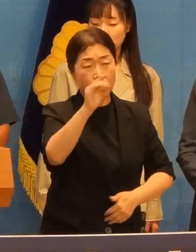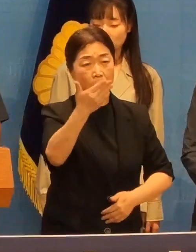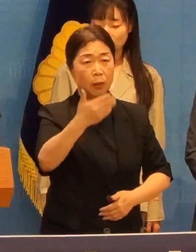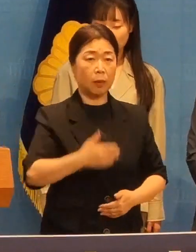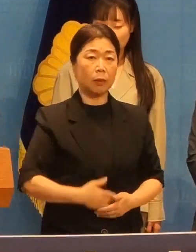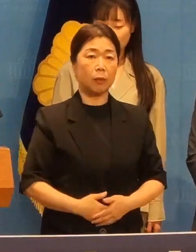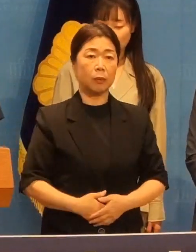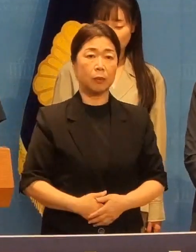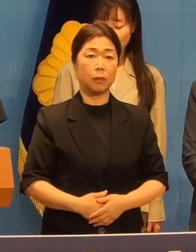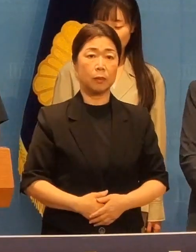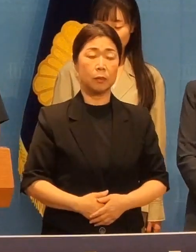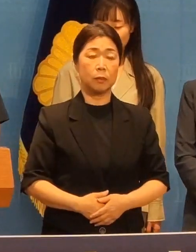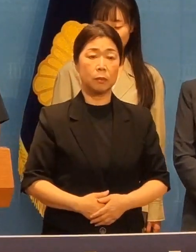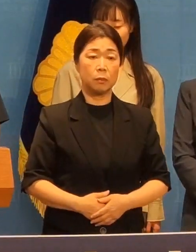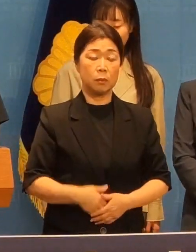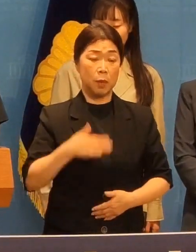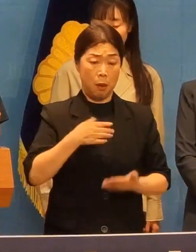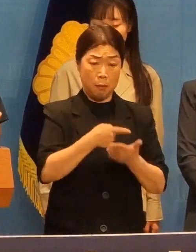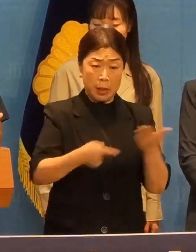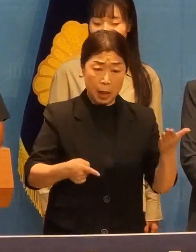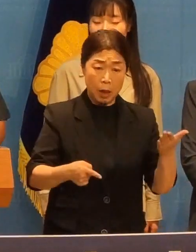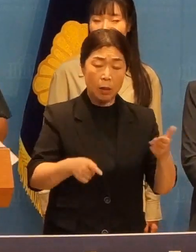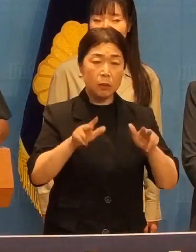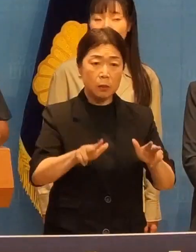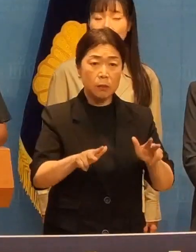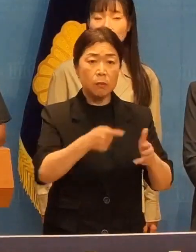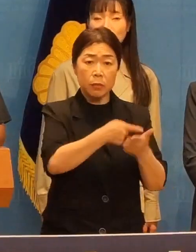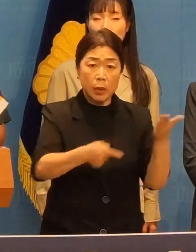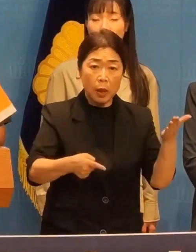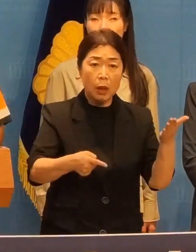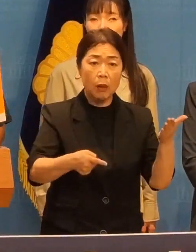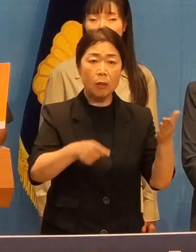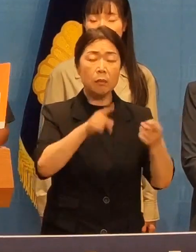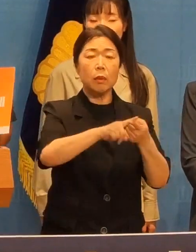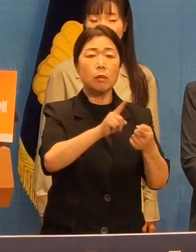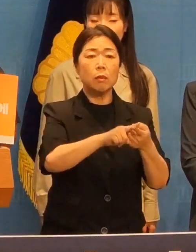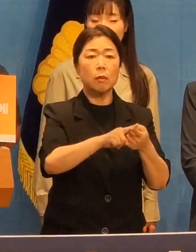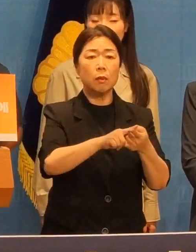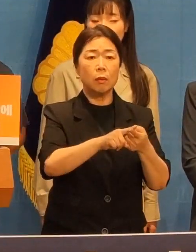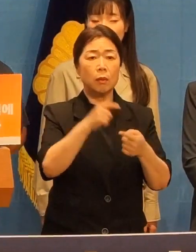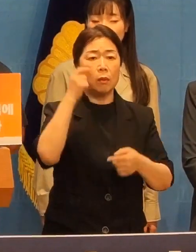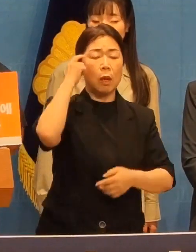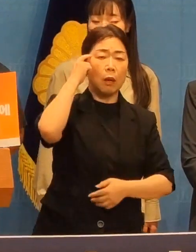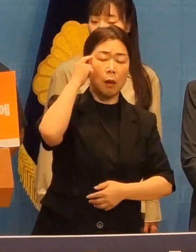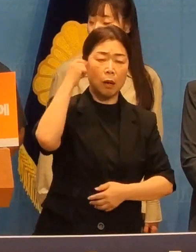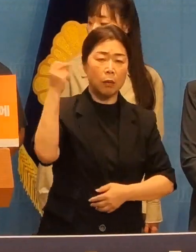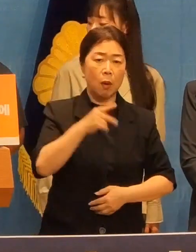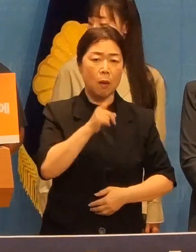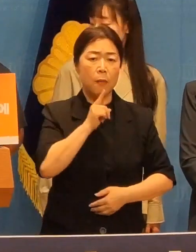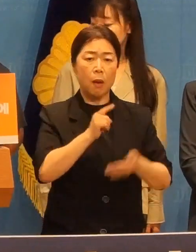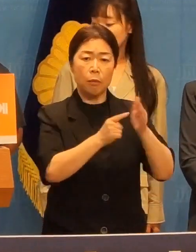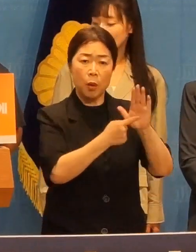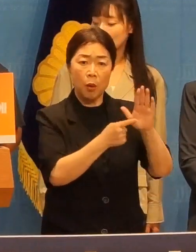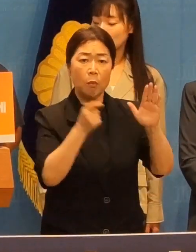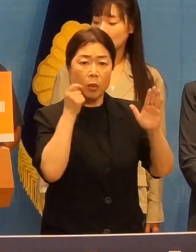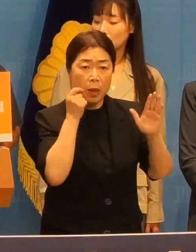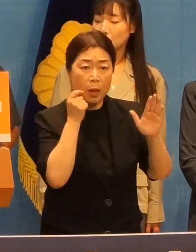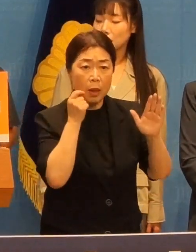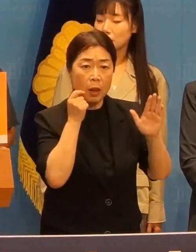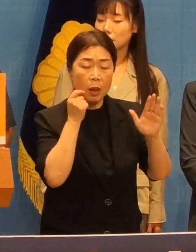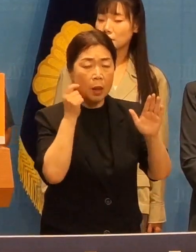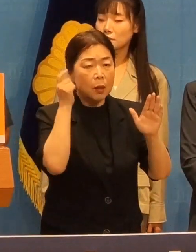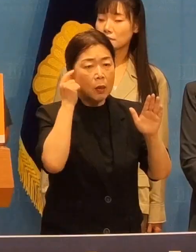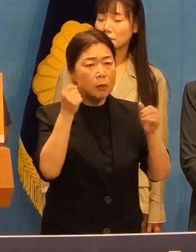재판입니다. 자기 피해 사실에 대한 피해의 대가를 입증하지 못하는 사람 보고 입증하라고 하는